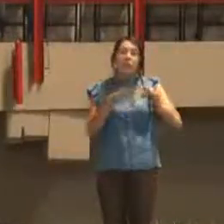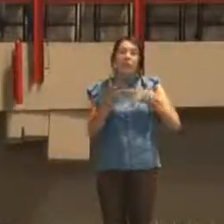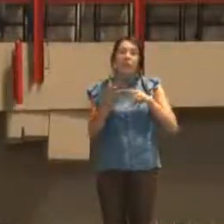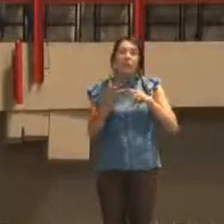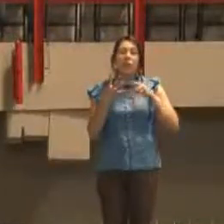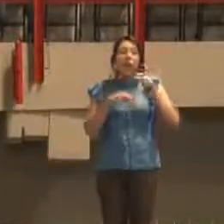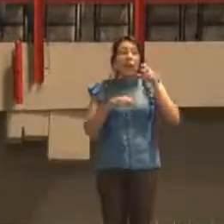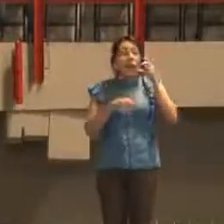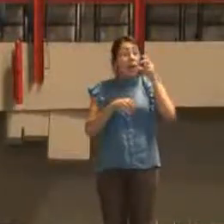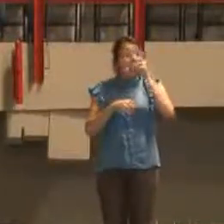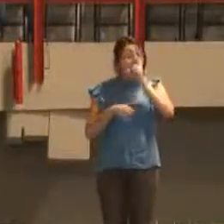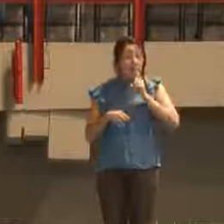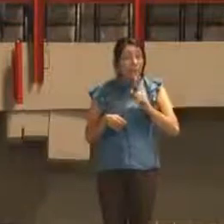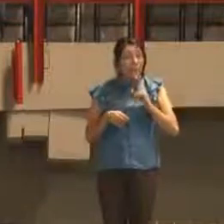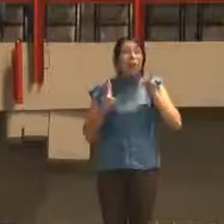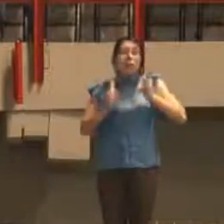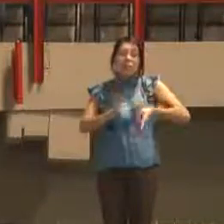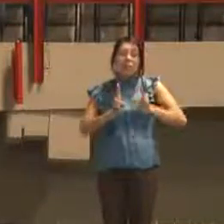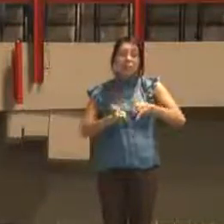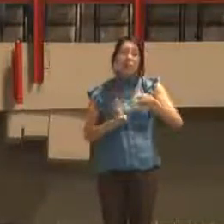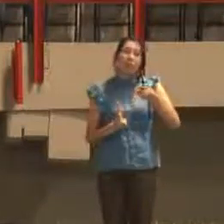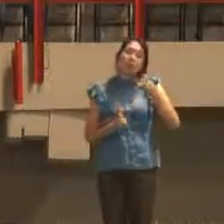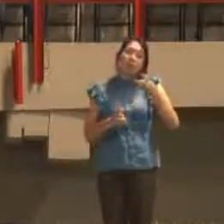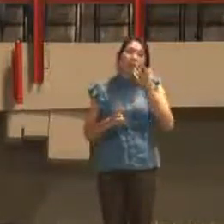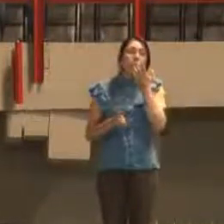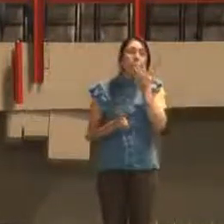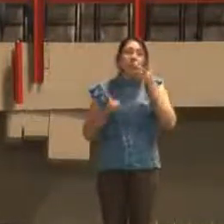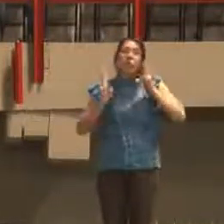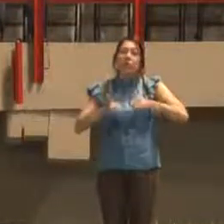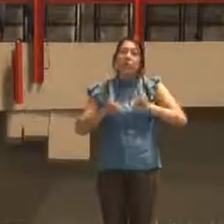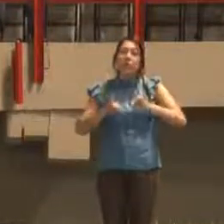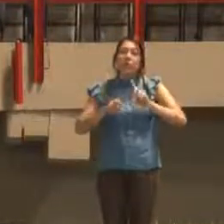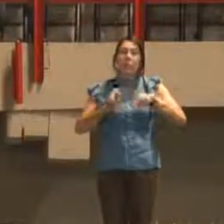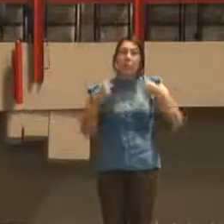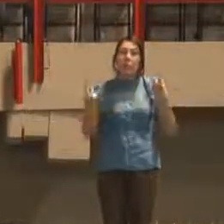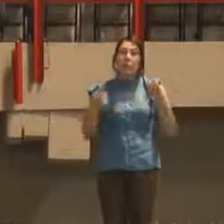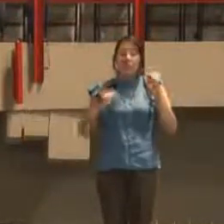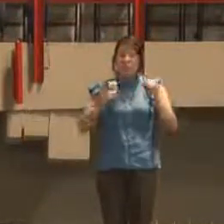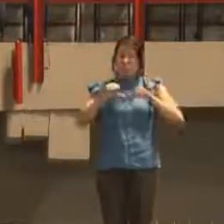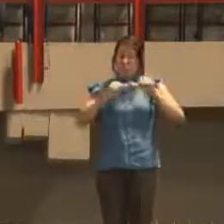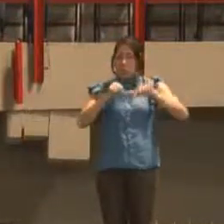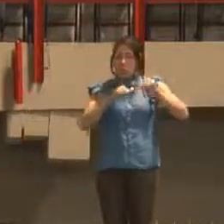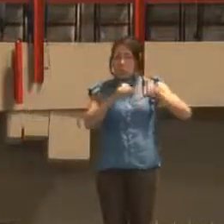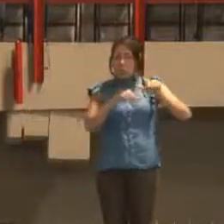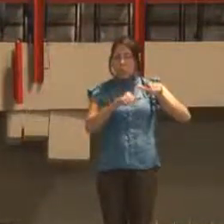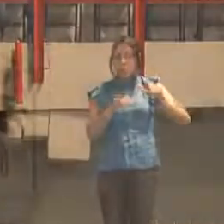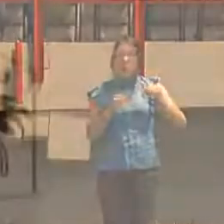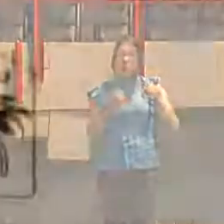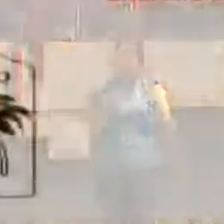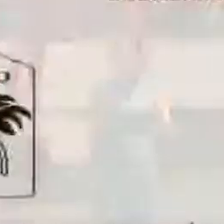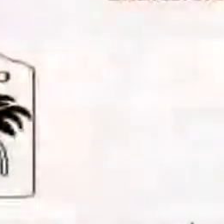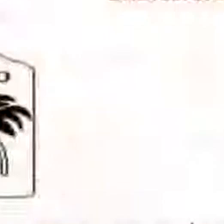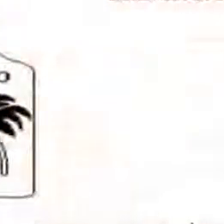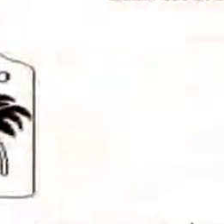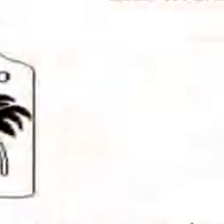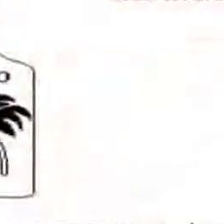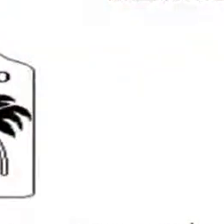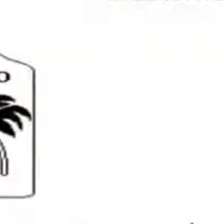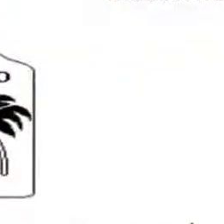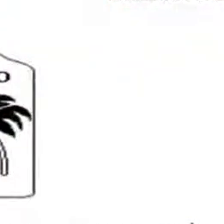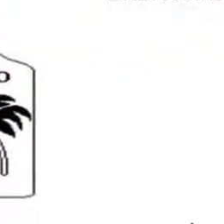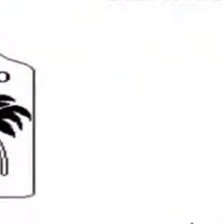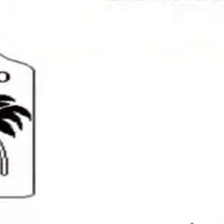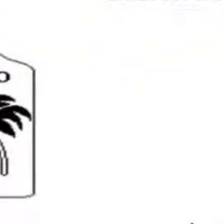desenho, mas variando as cores da paisagem, que ele chama de casa, palmeira e fundo, conforme a figura. O fundo pode